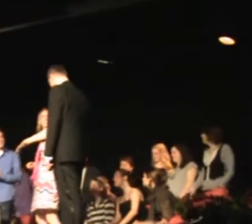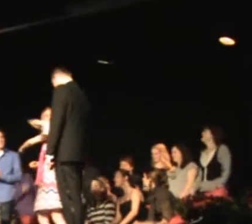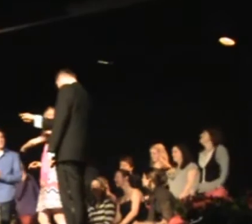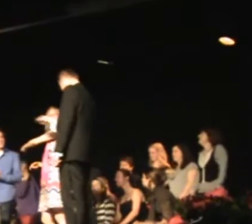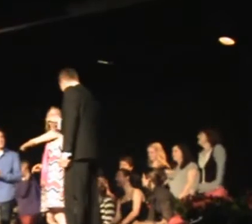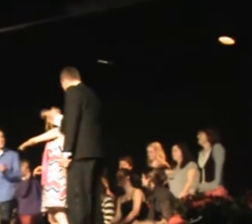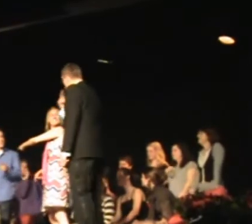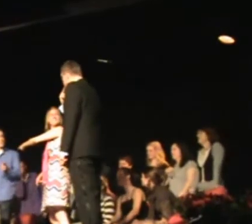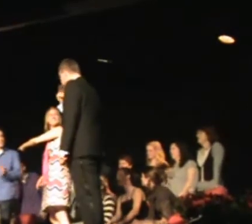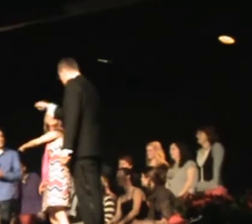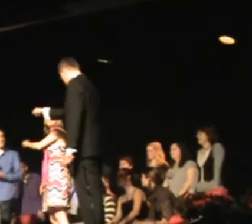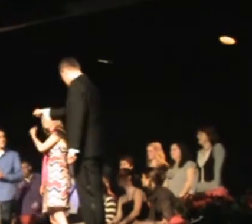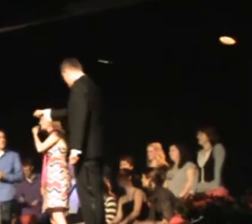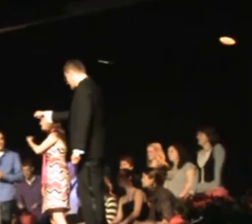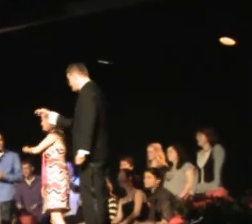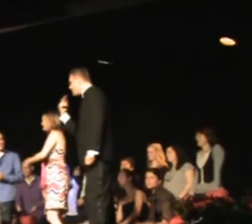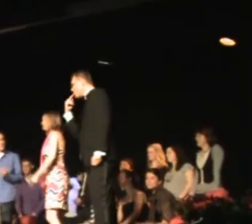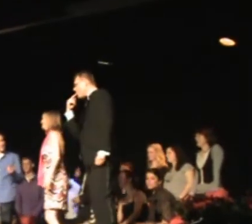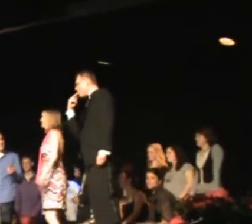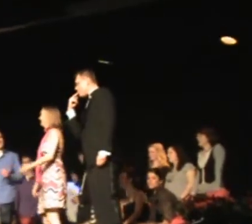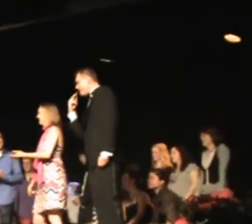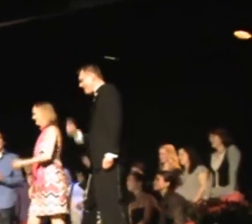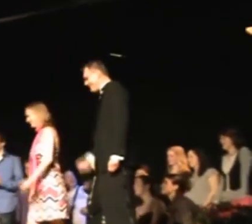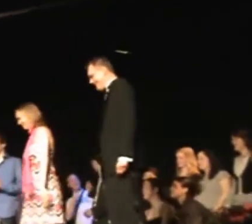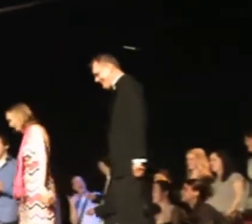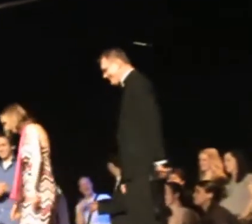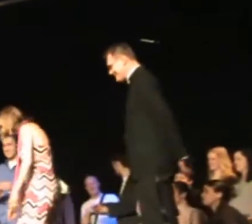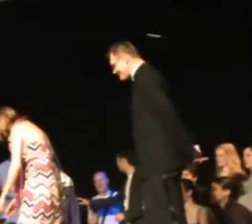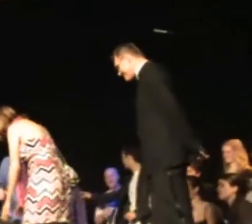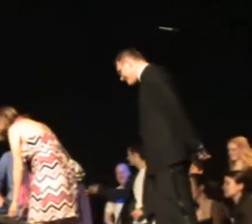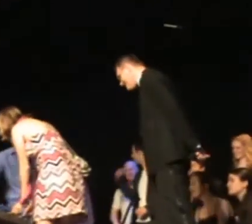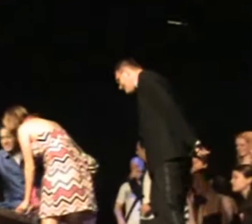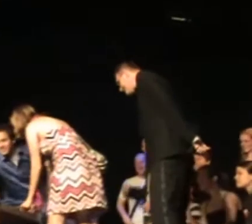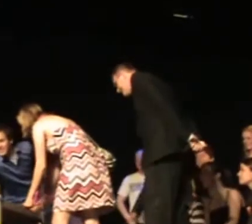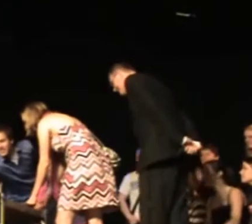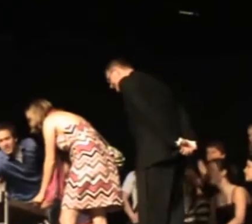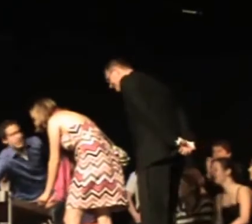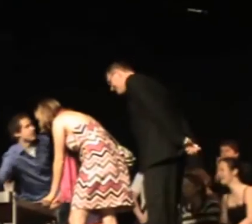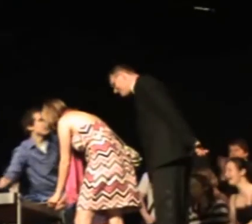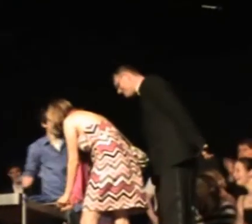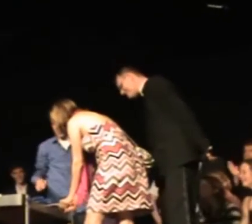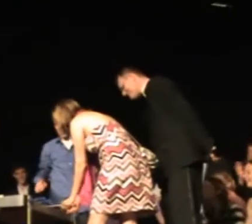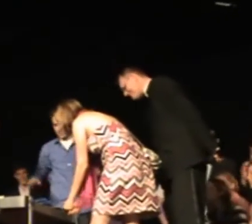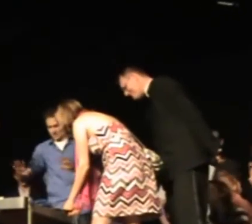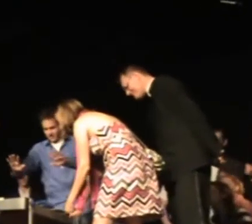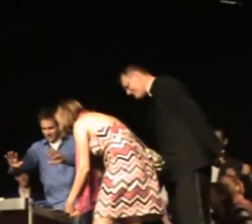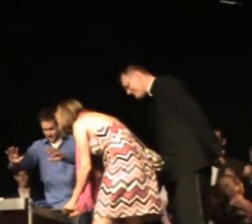Moet ik weer geheel of moet ik twee mannen tegen elkaar? Oh, is er geen schut schepen? Is er geen schut schepen? Oh, oh. Kker.